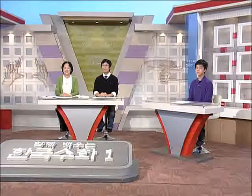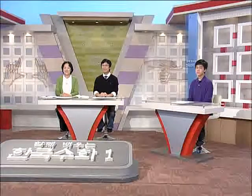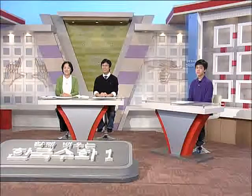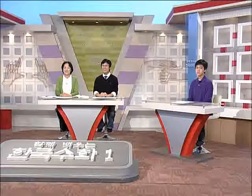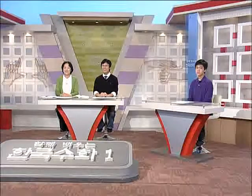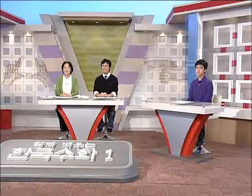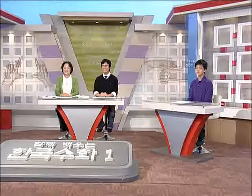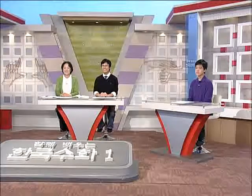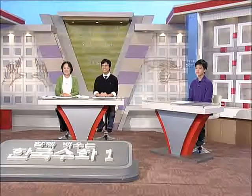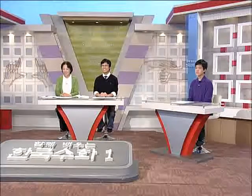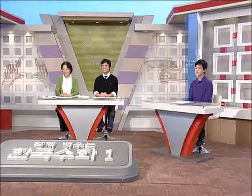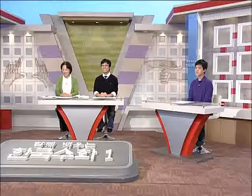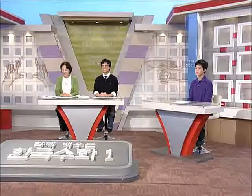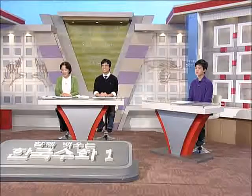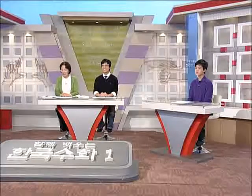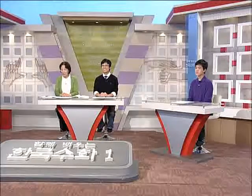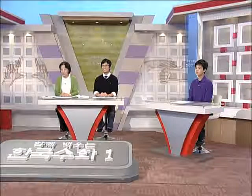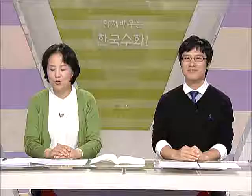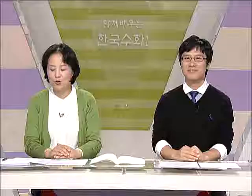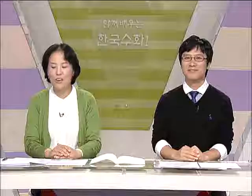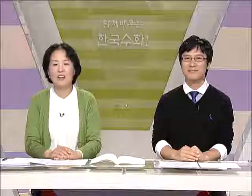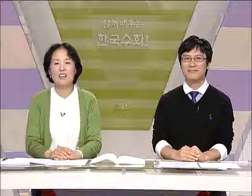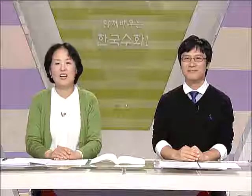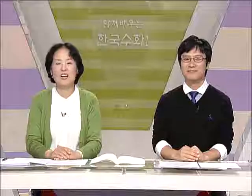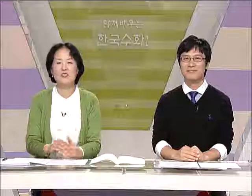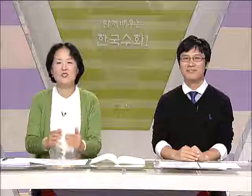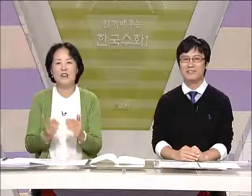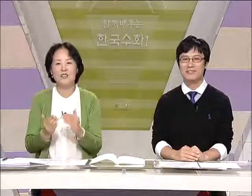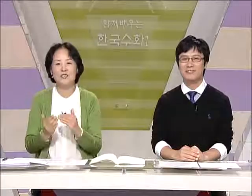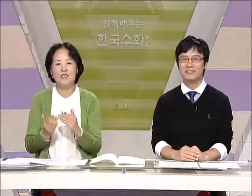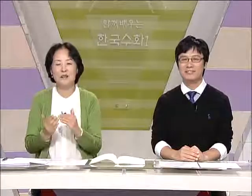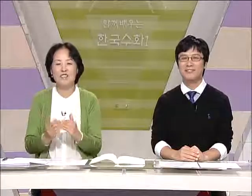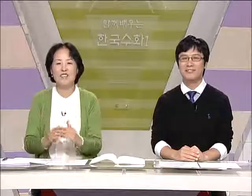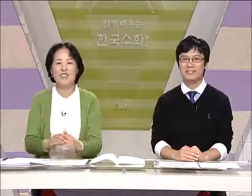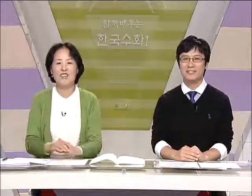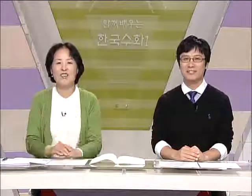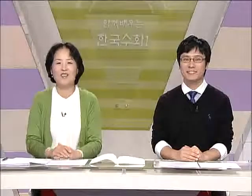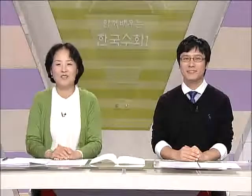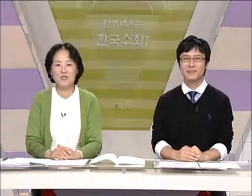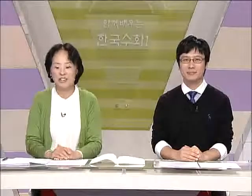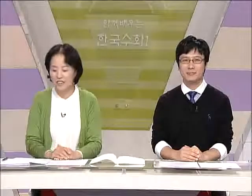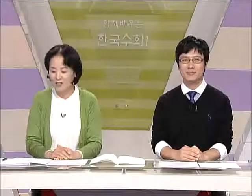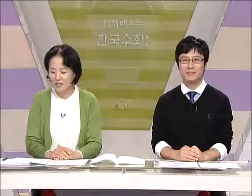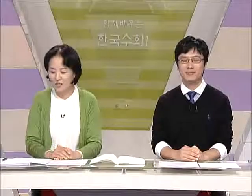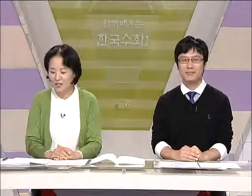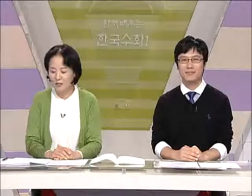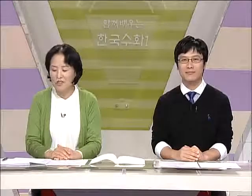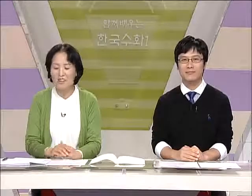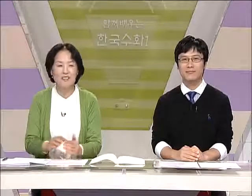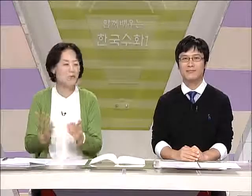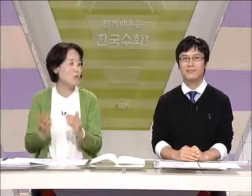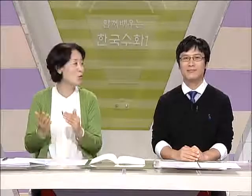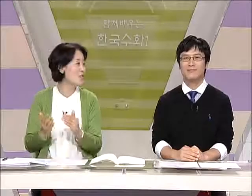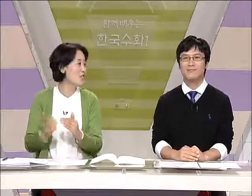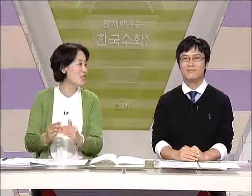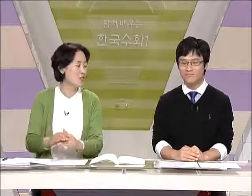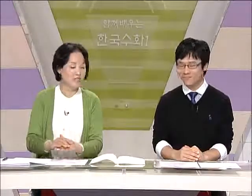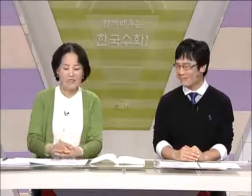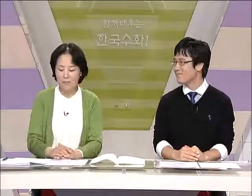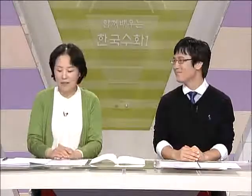합니다. 네, 그렇습니다. 수화를 잘 할 줄 아는 것이 마치 영어를 아주 잘하는 것처럼 그런 좋은 능력으로 인정을